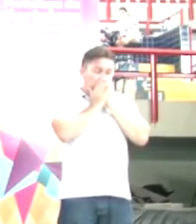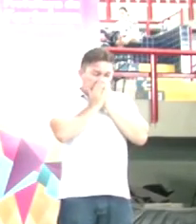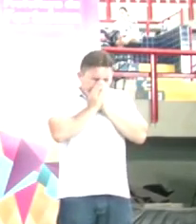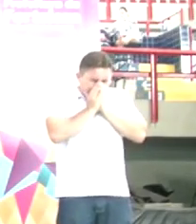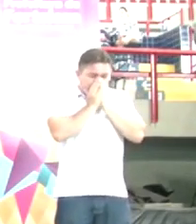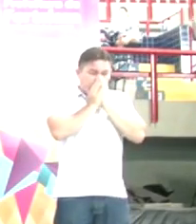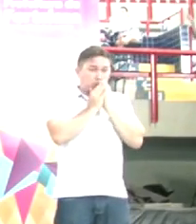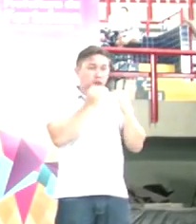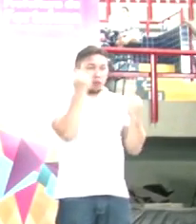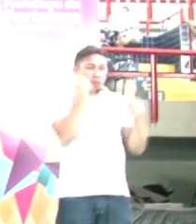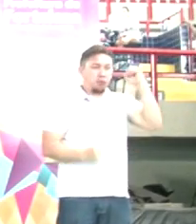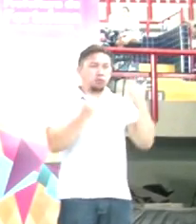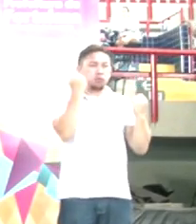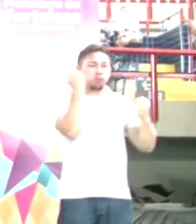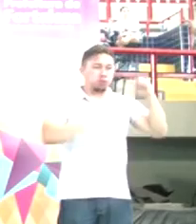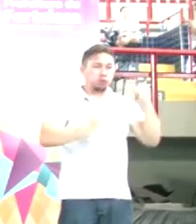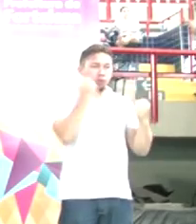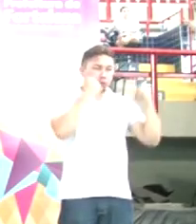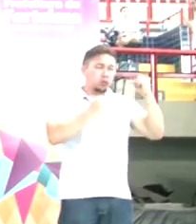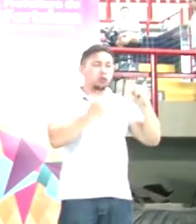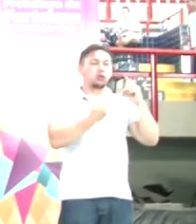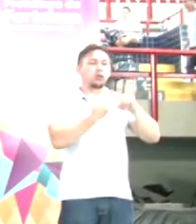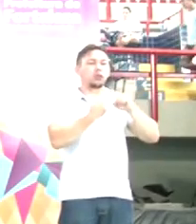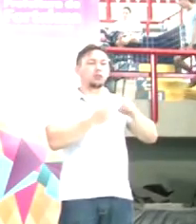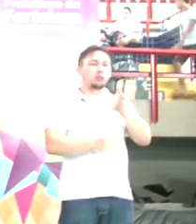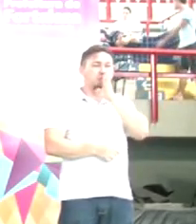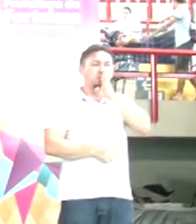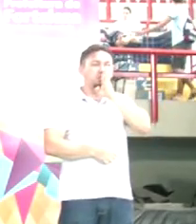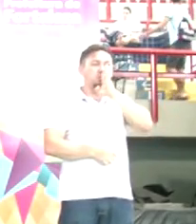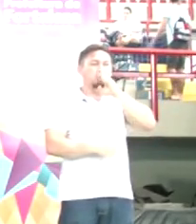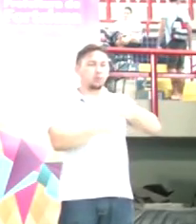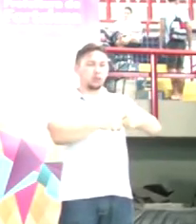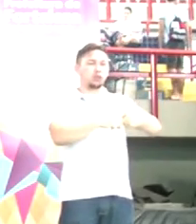combustão e neutralização.